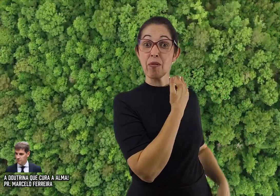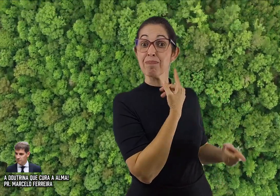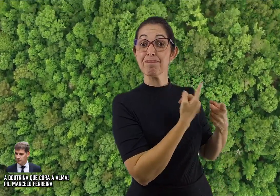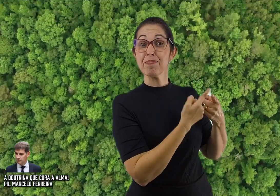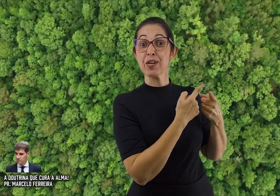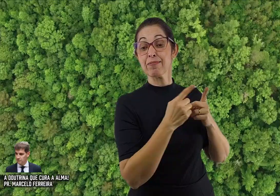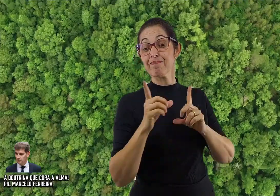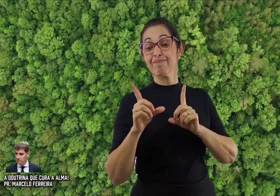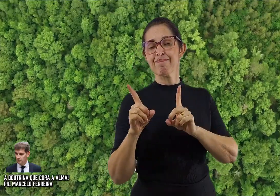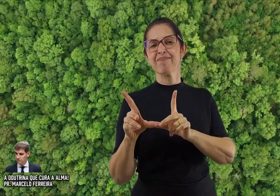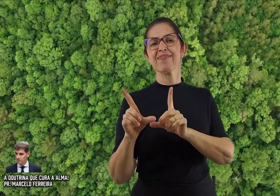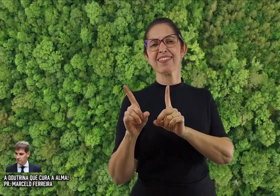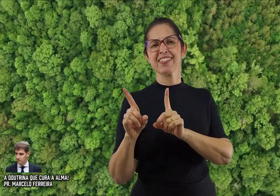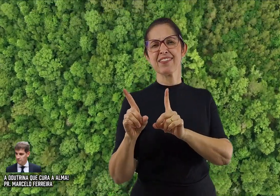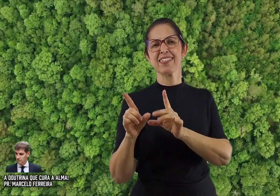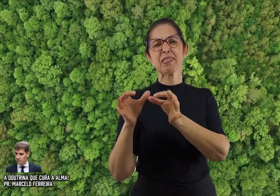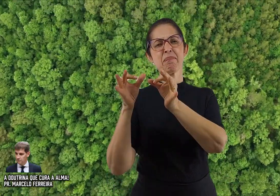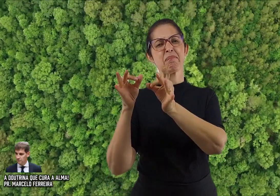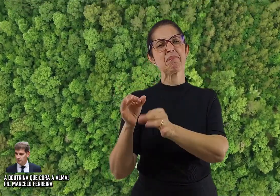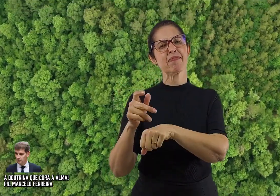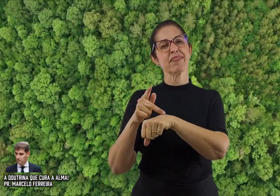aqui.